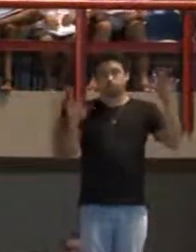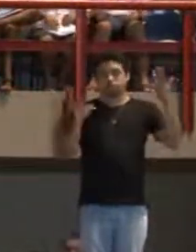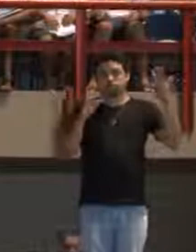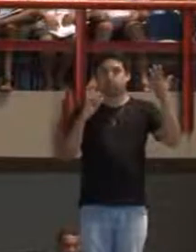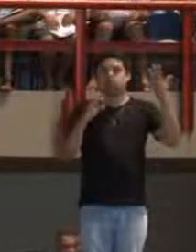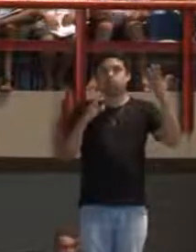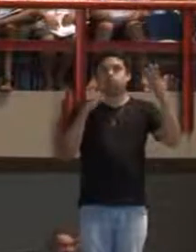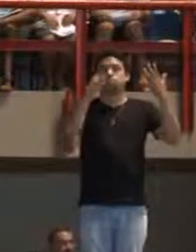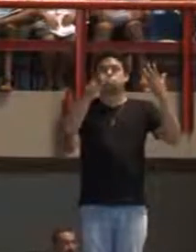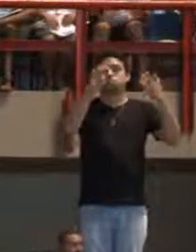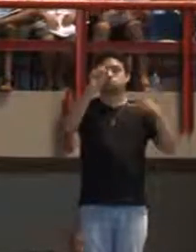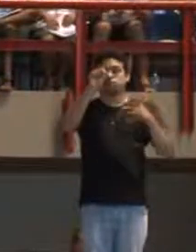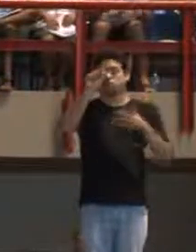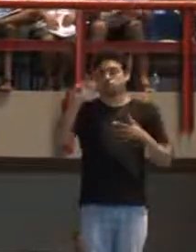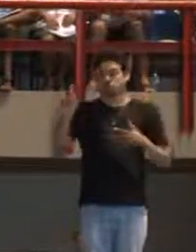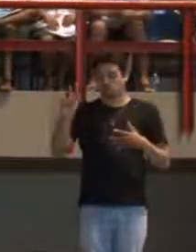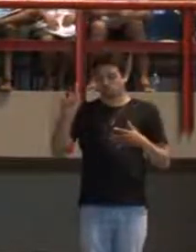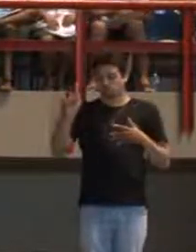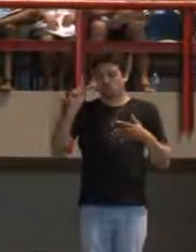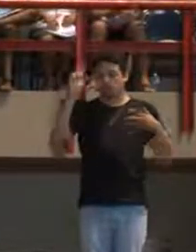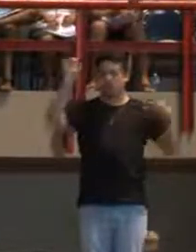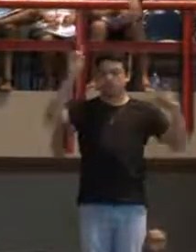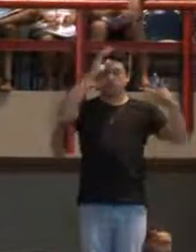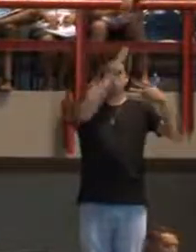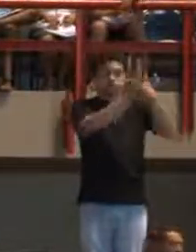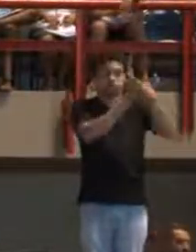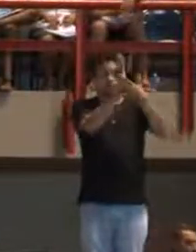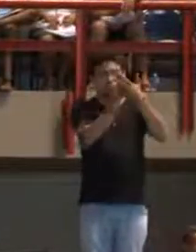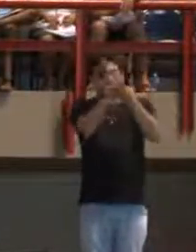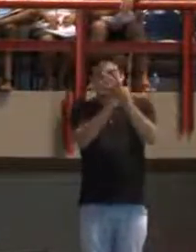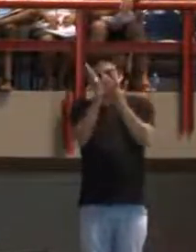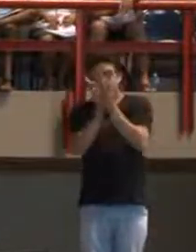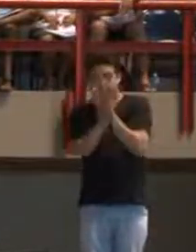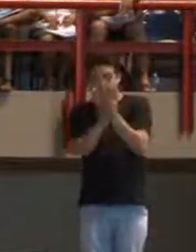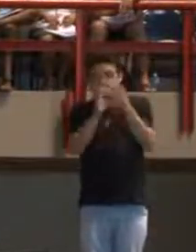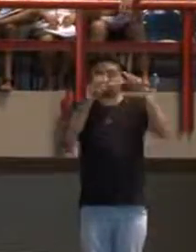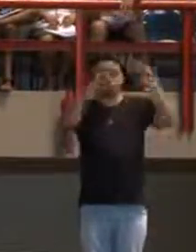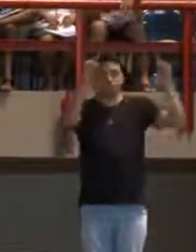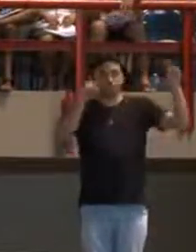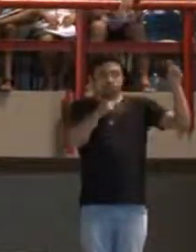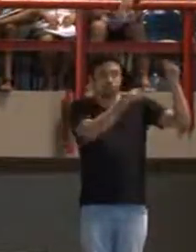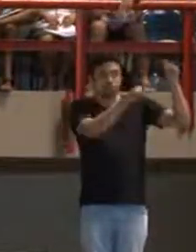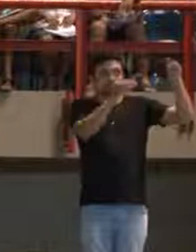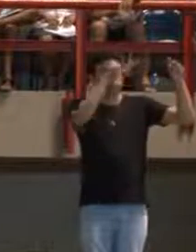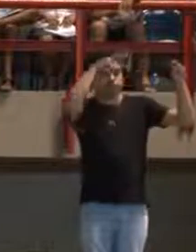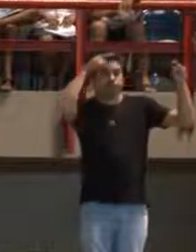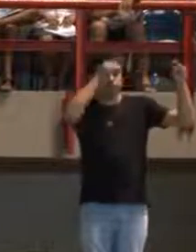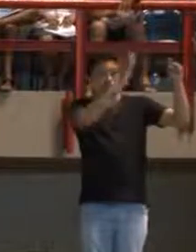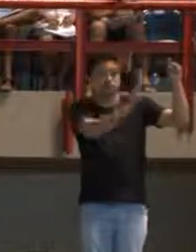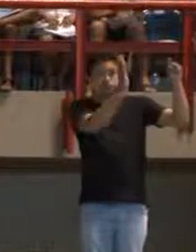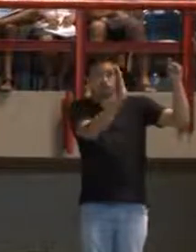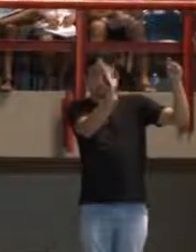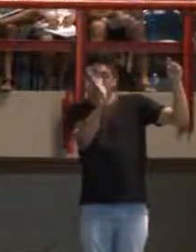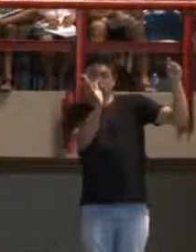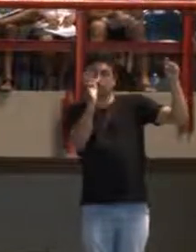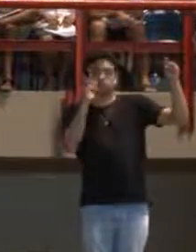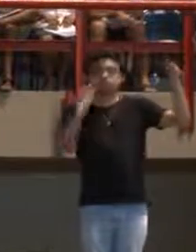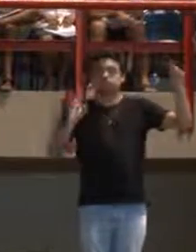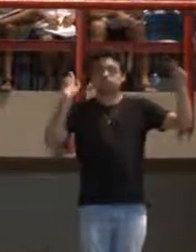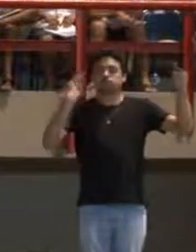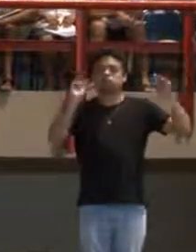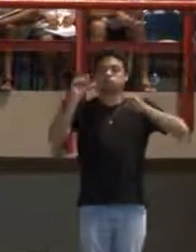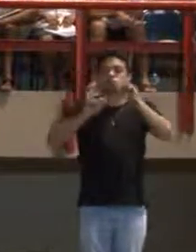os países do G8, cada um deles vai ficar responsável por uma fatia, um pedaço da Amazônia. Qual é o argumento que